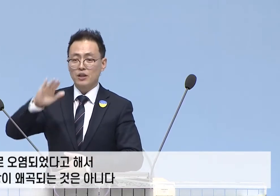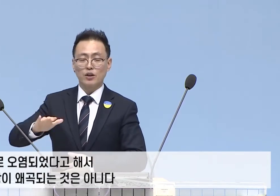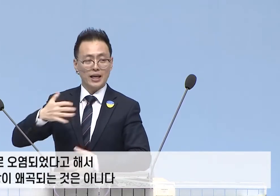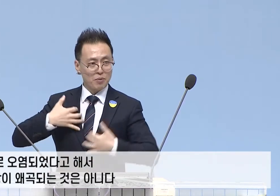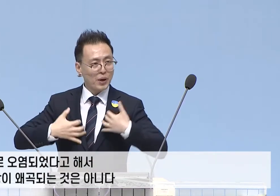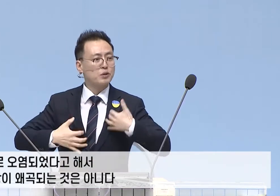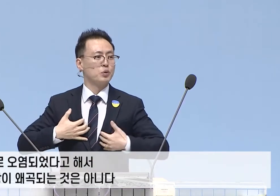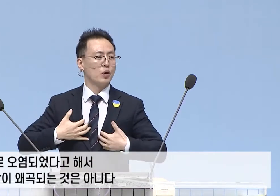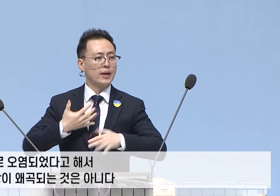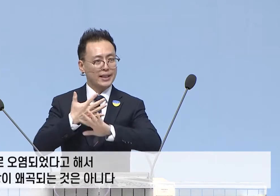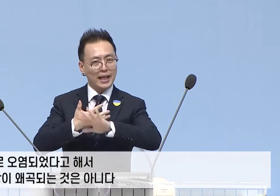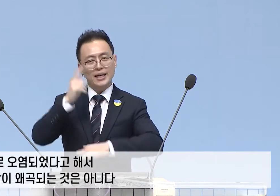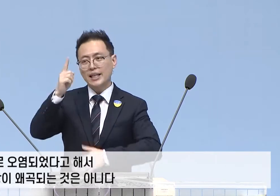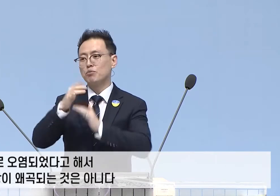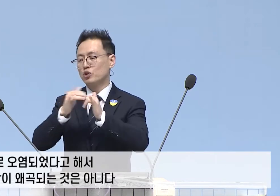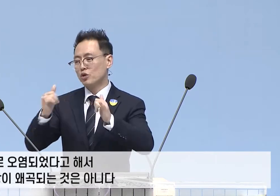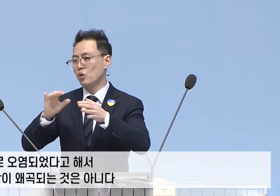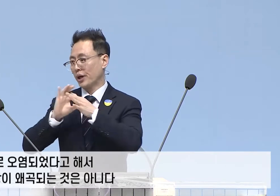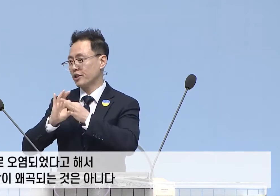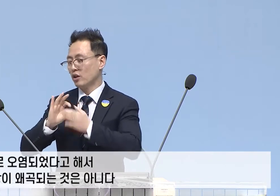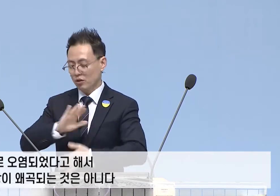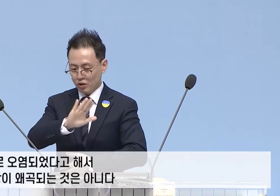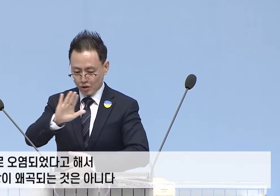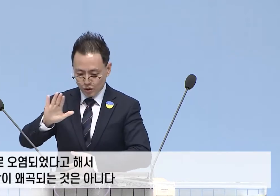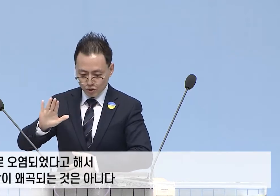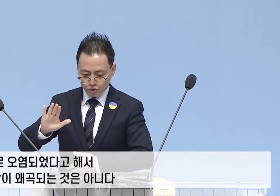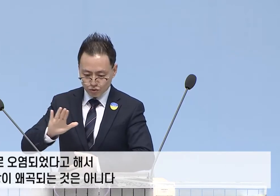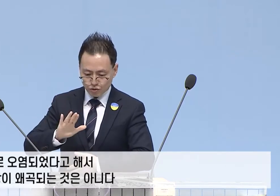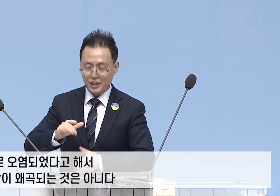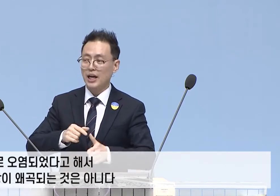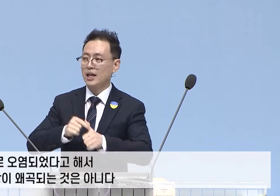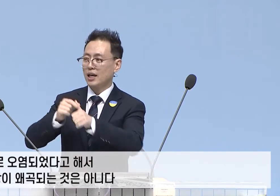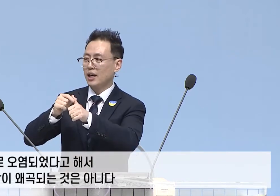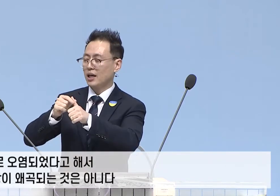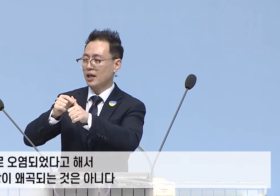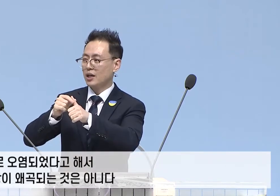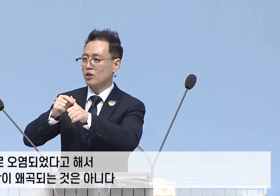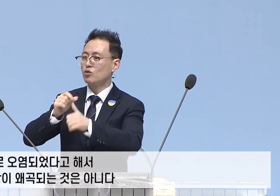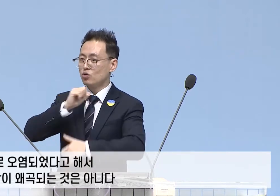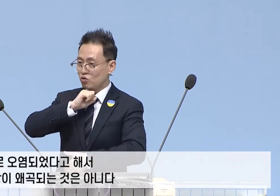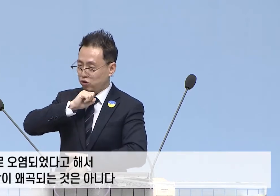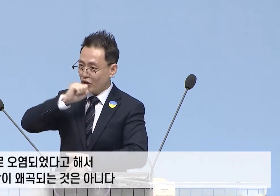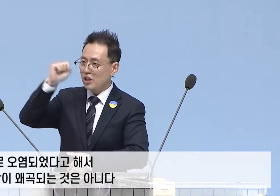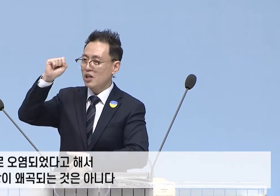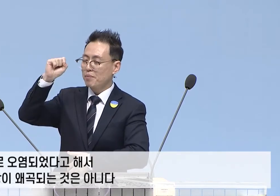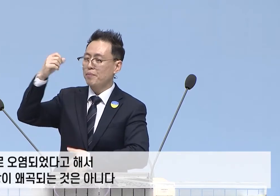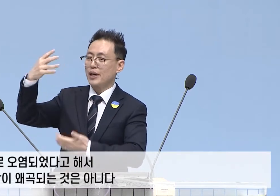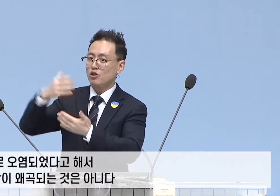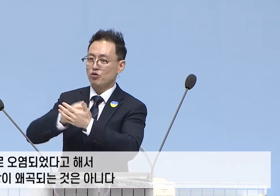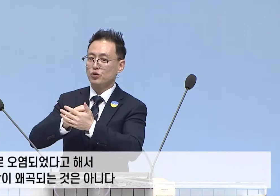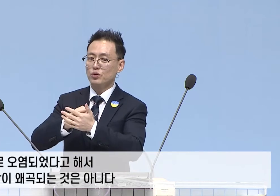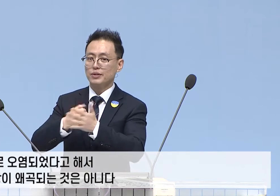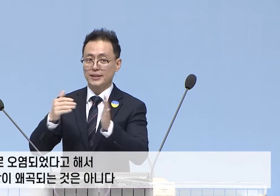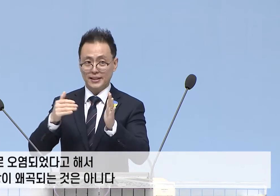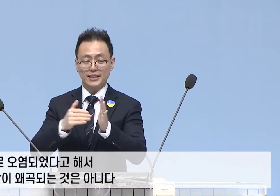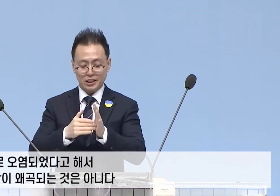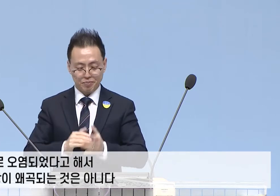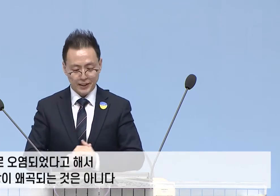그러나 기뻐하십시오. 다른 한 분을 통해서 우리가 구원을 받을 수 있습니다.